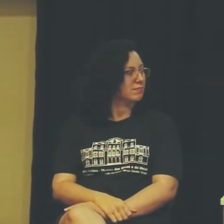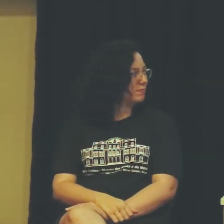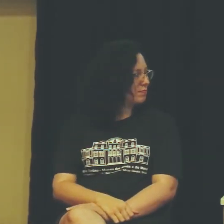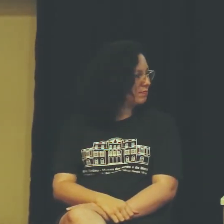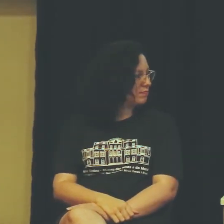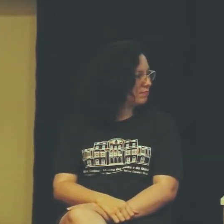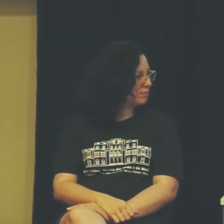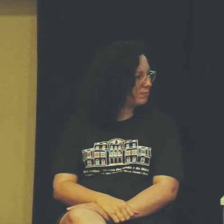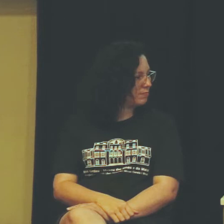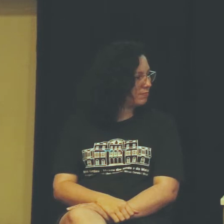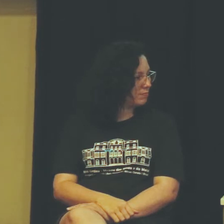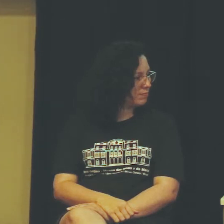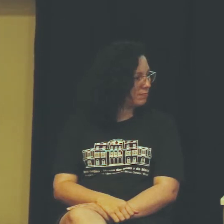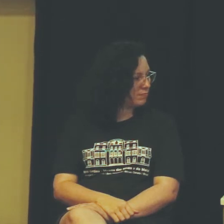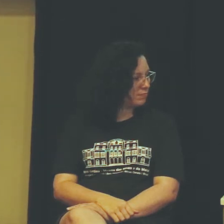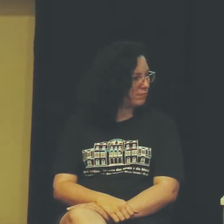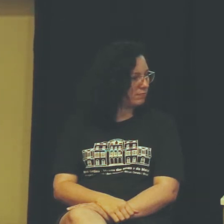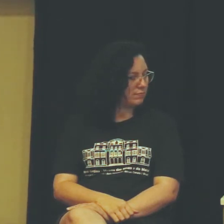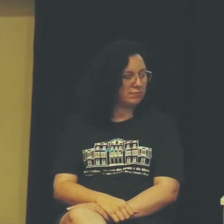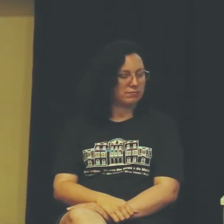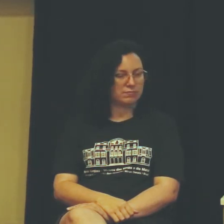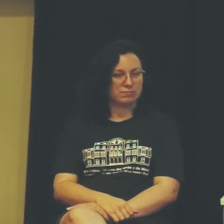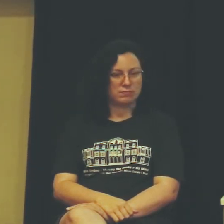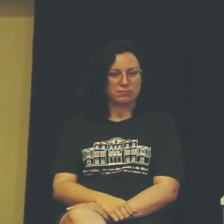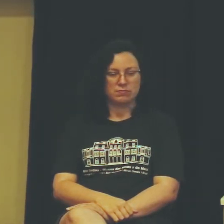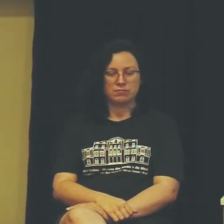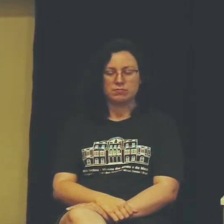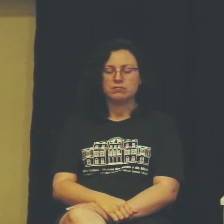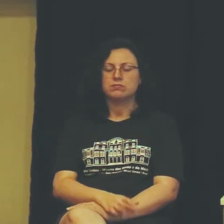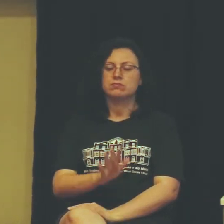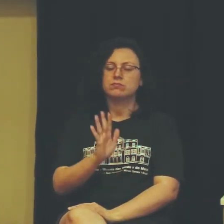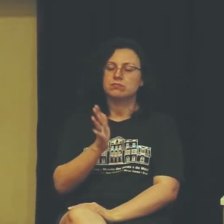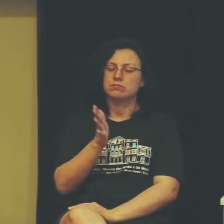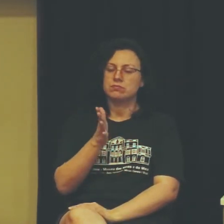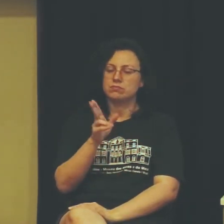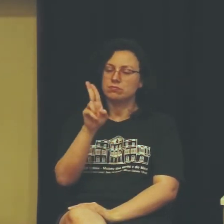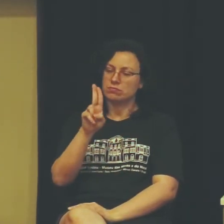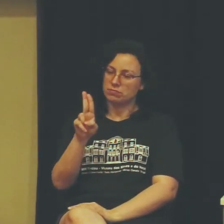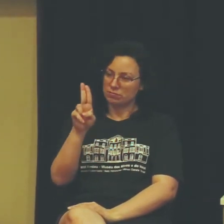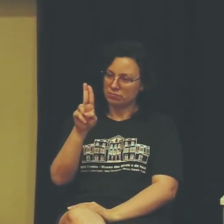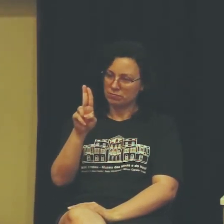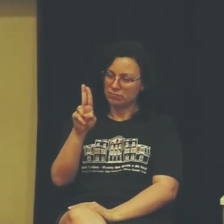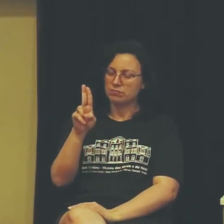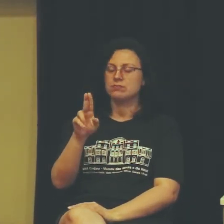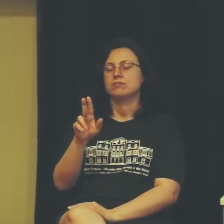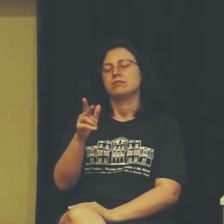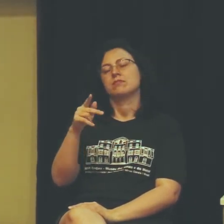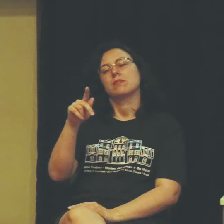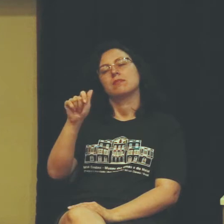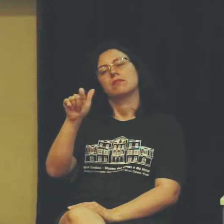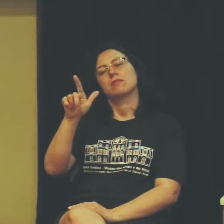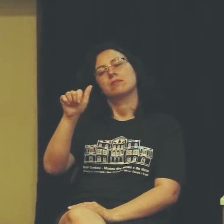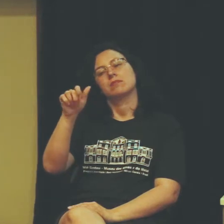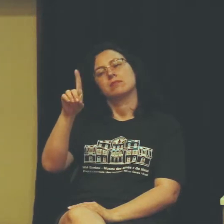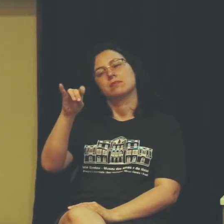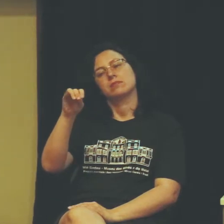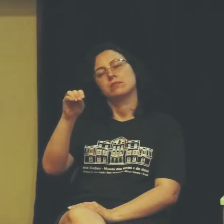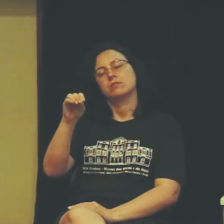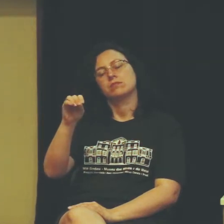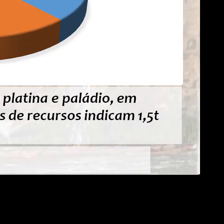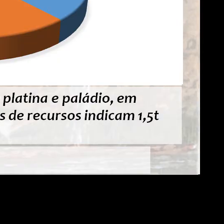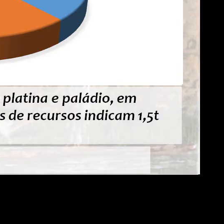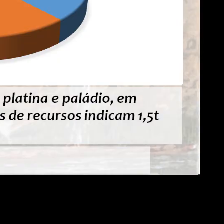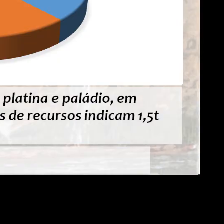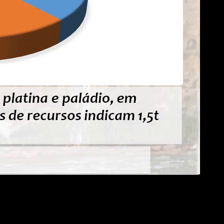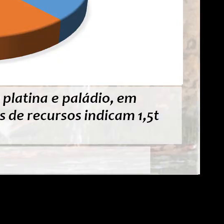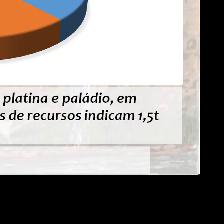Bom, e continuando então agora, né, falei então para vocês da utilização do paládio, né, falo um pouquinho também da produção do